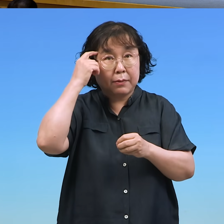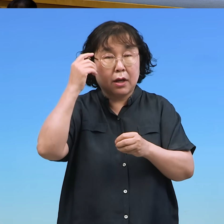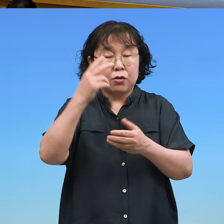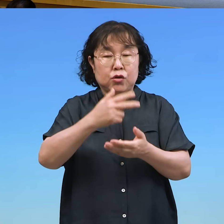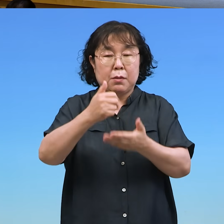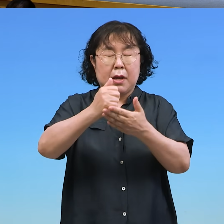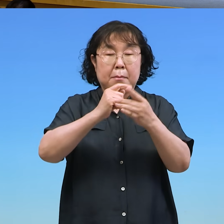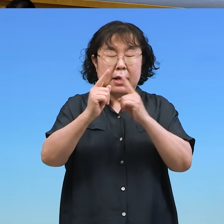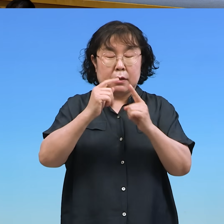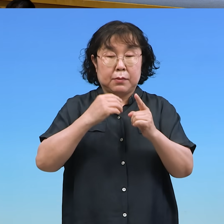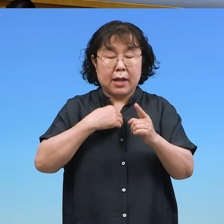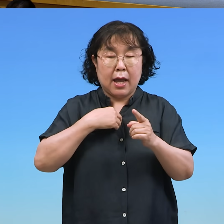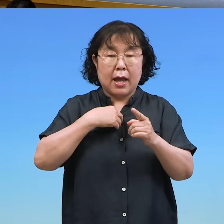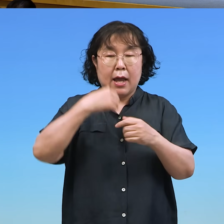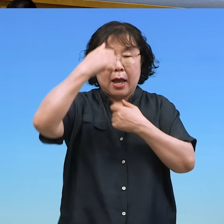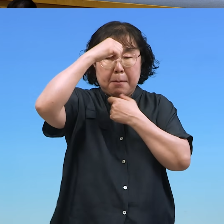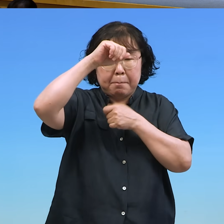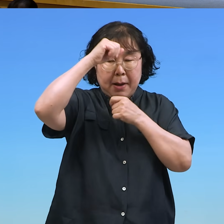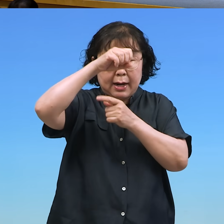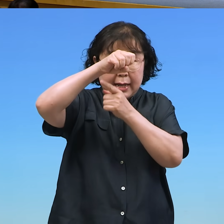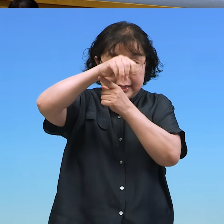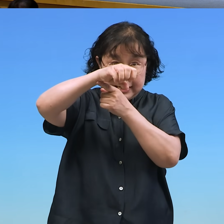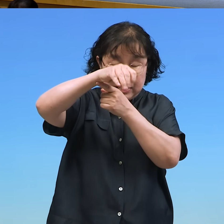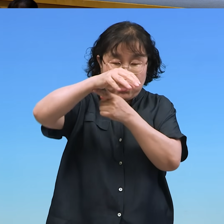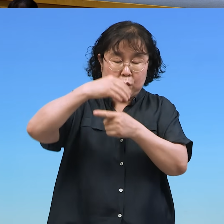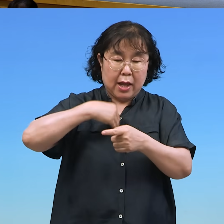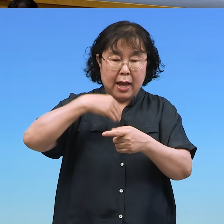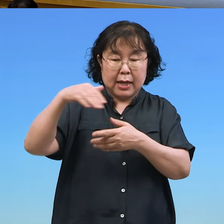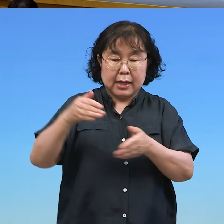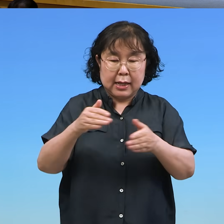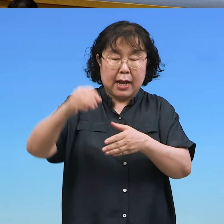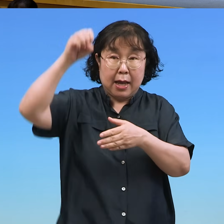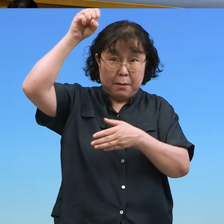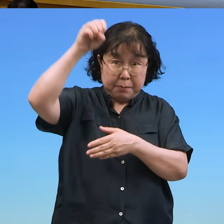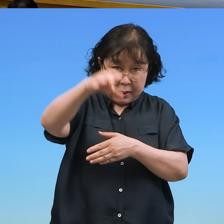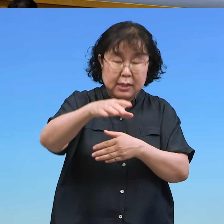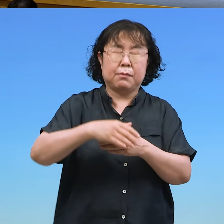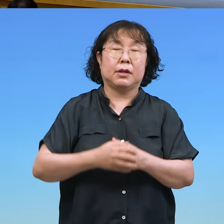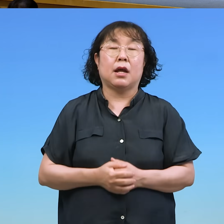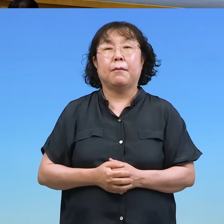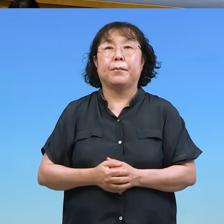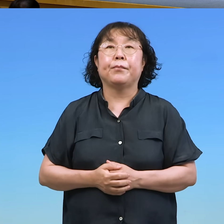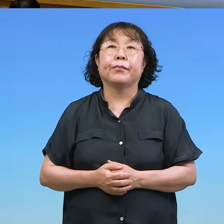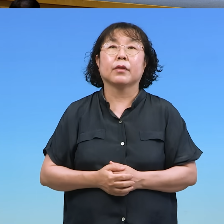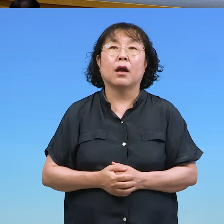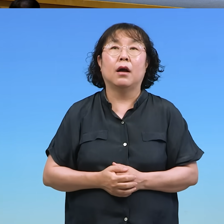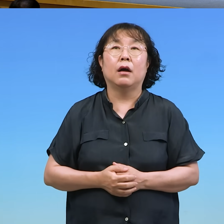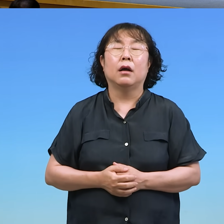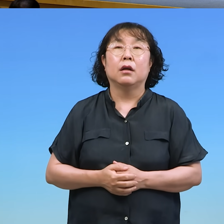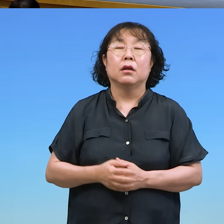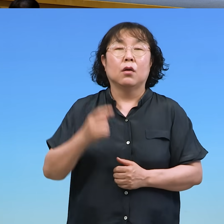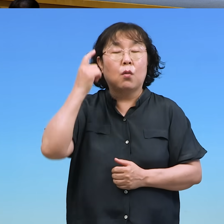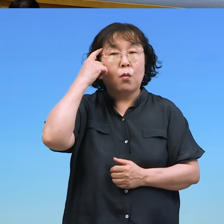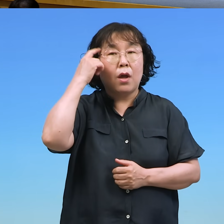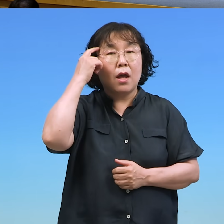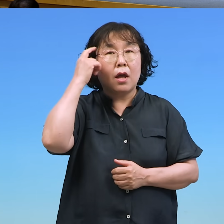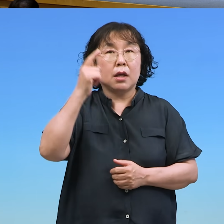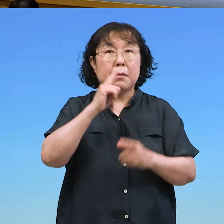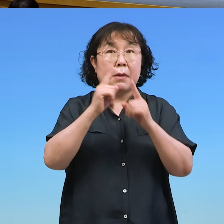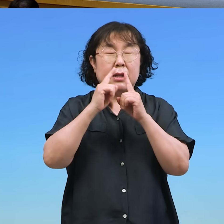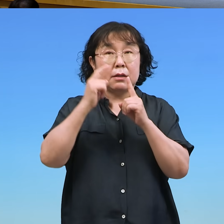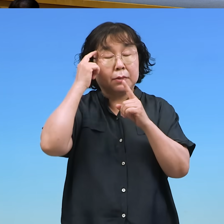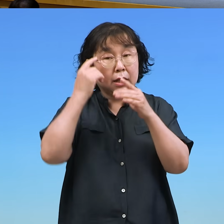주의 말씀은 내 발의 등이요 내 길의 빛이니이다. 왜 제가 이